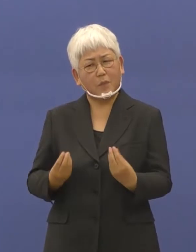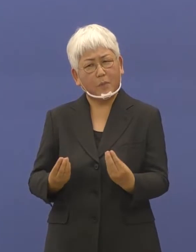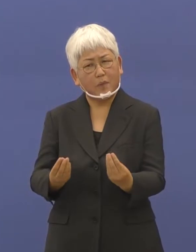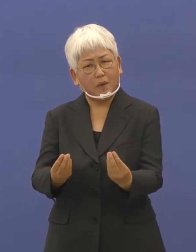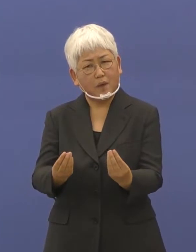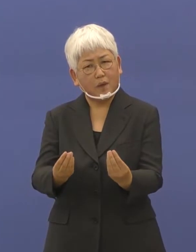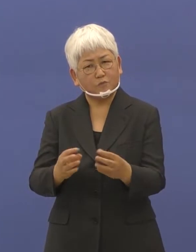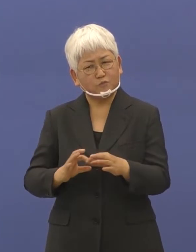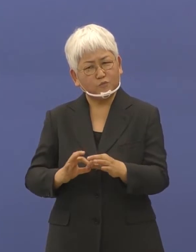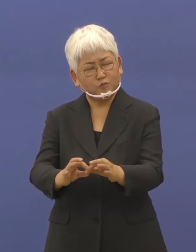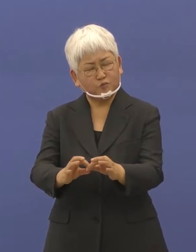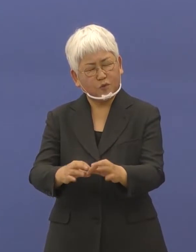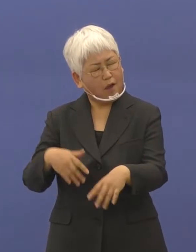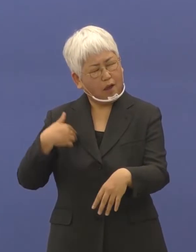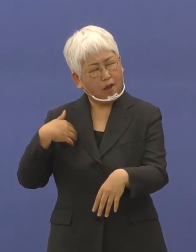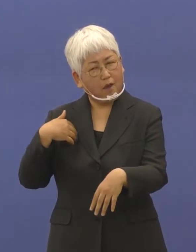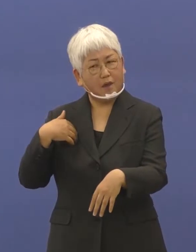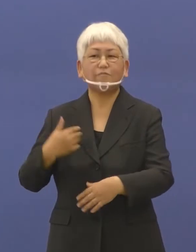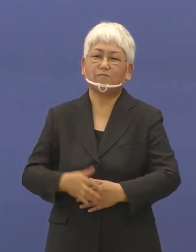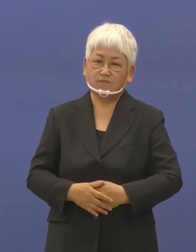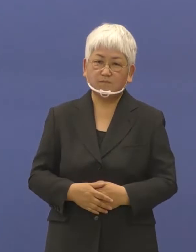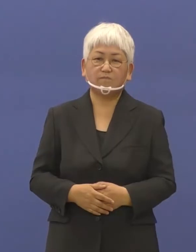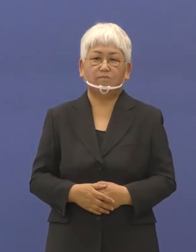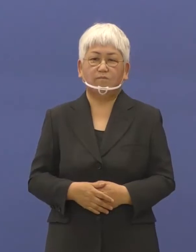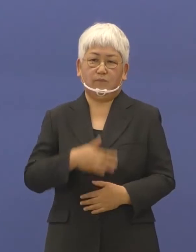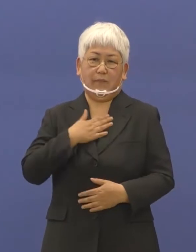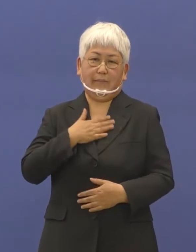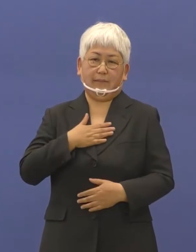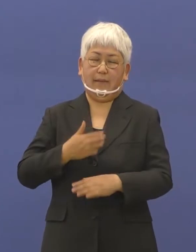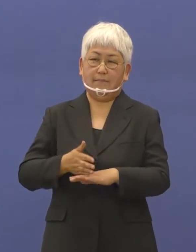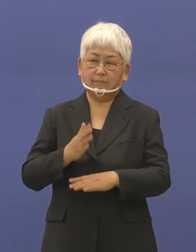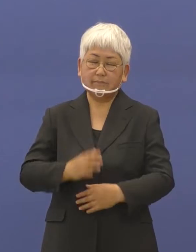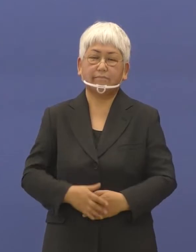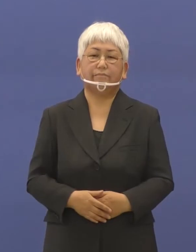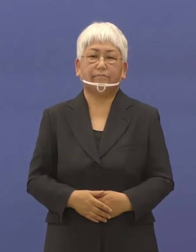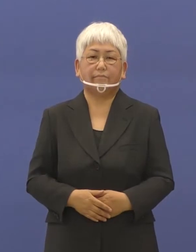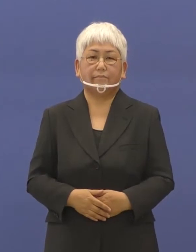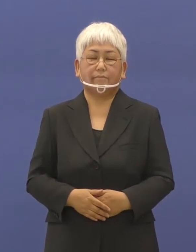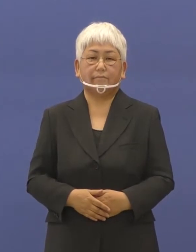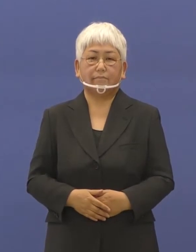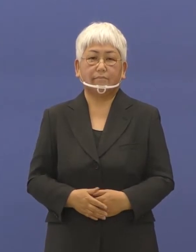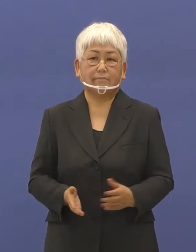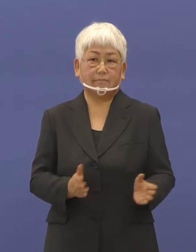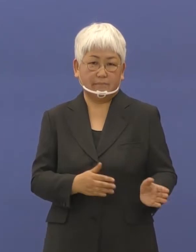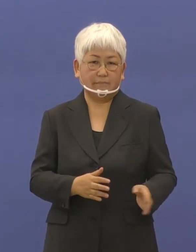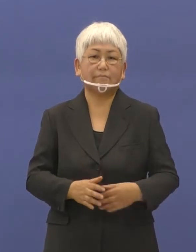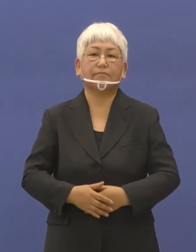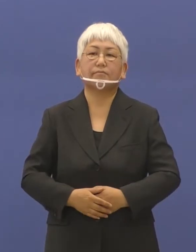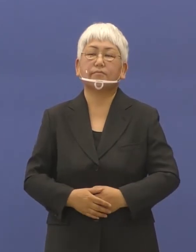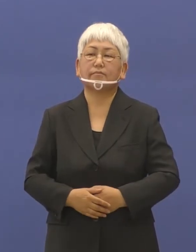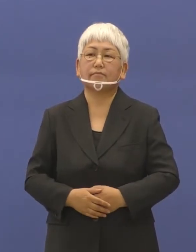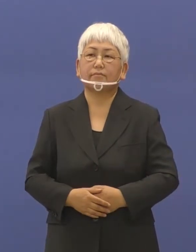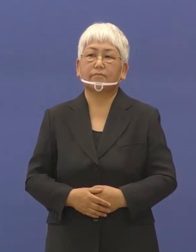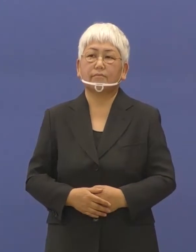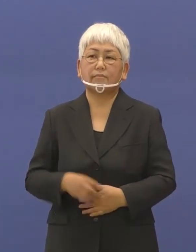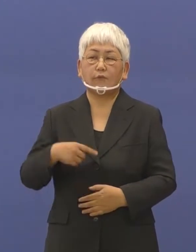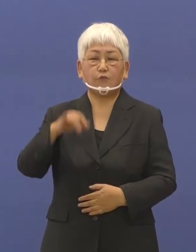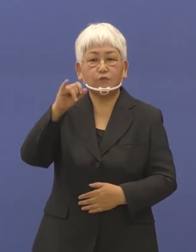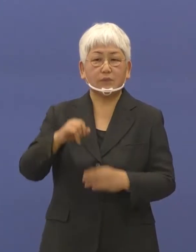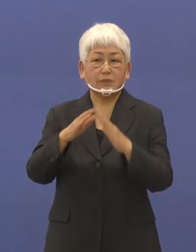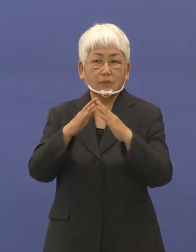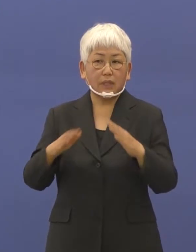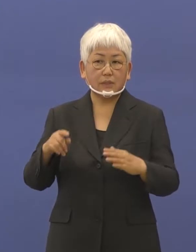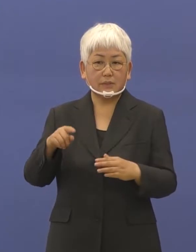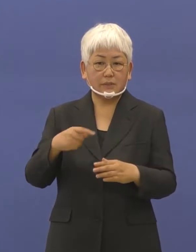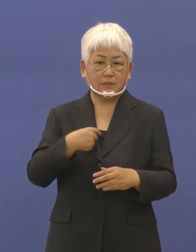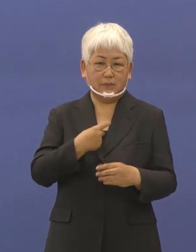しれません。 はい、分かりました。あと次にですけど、その教育委員会に対するその各自